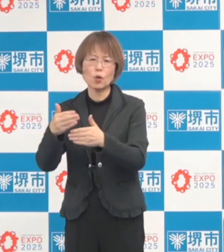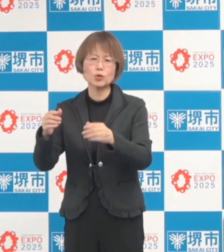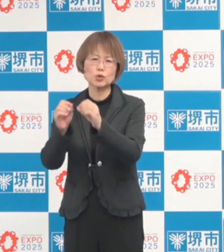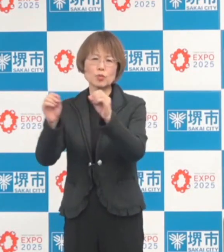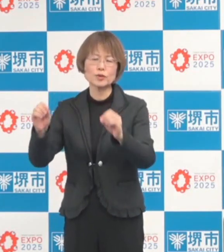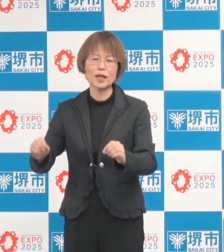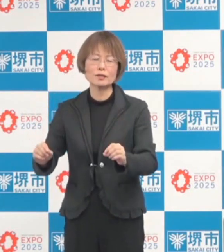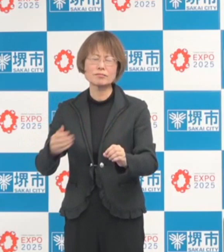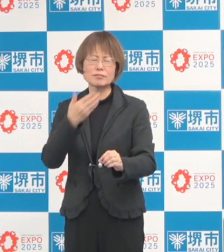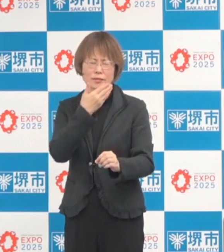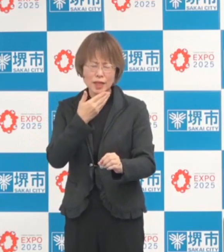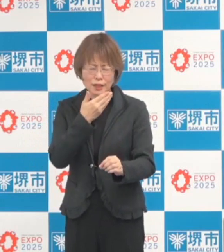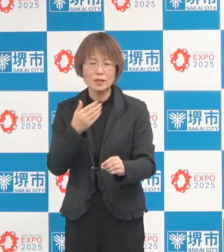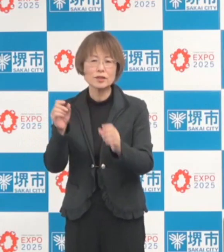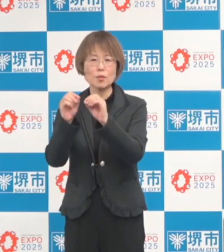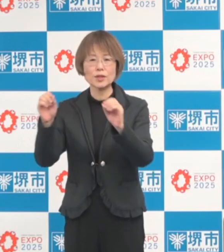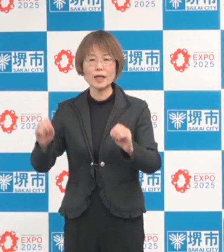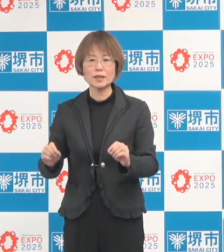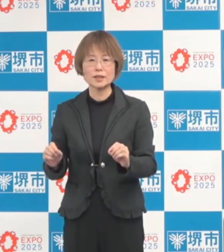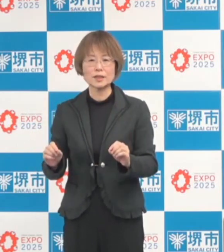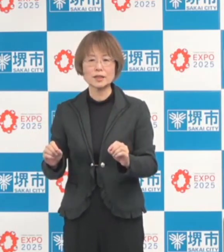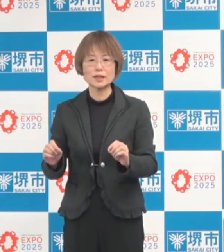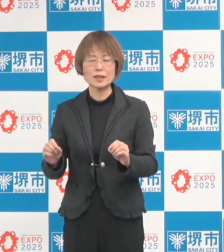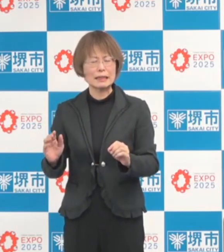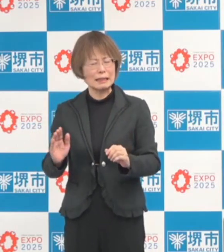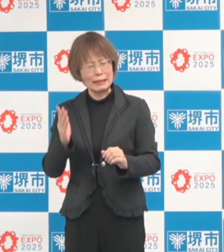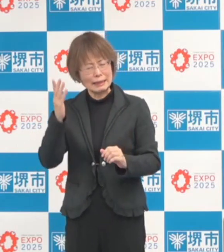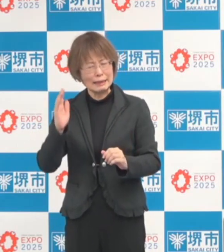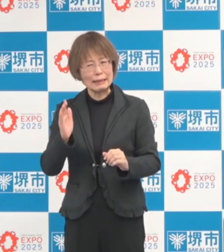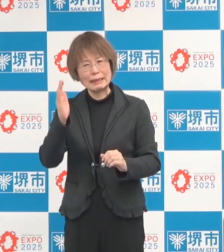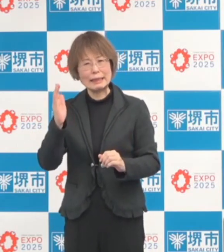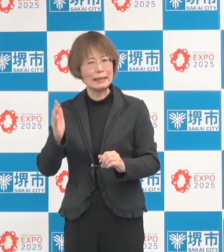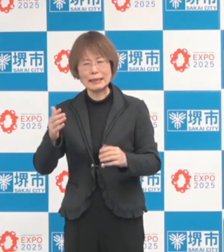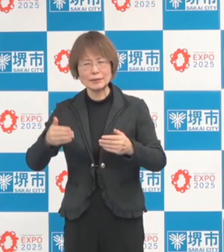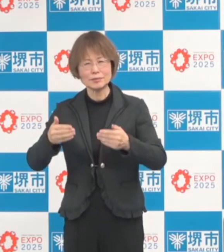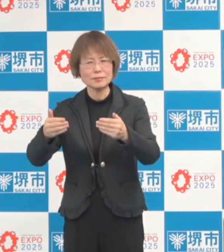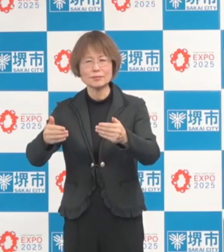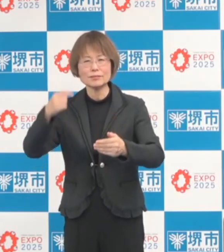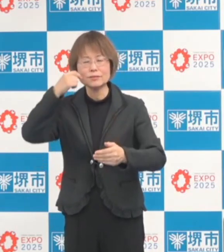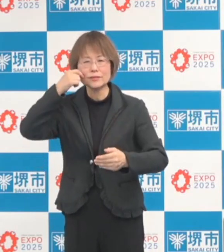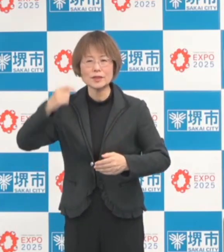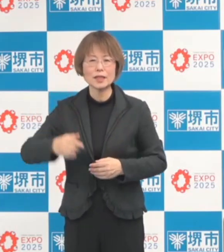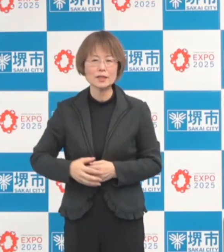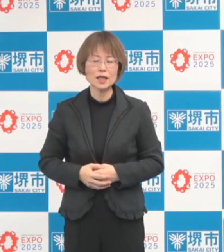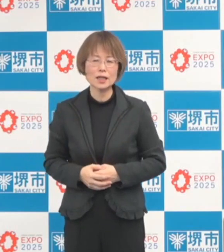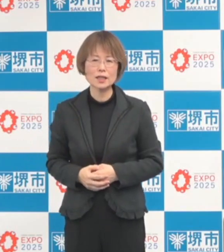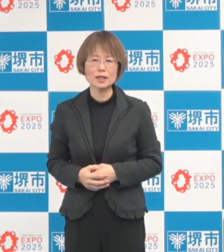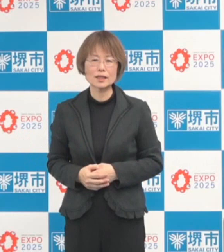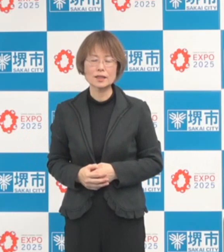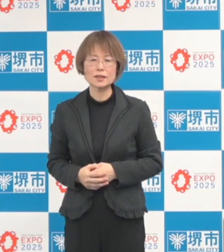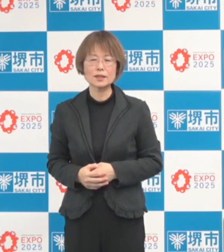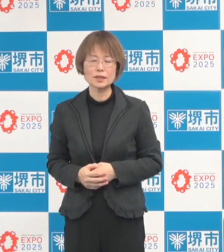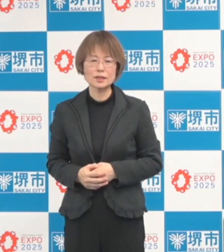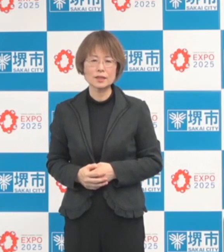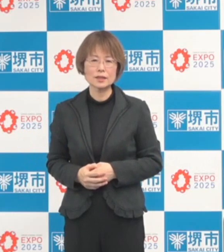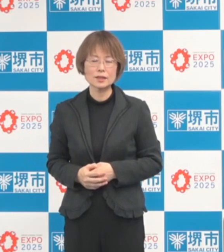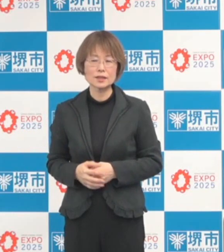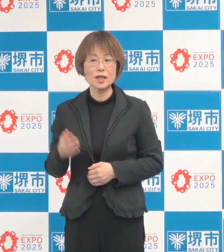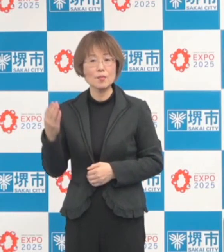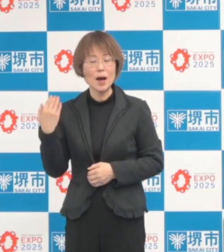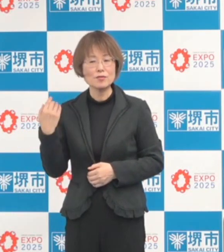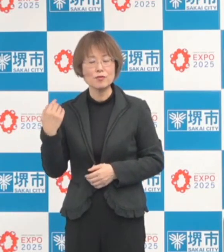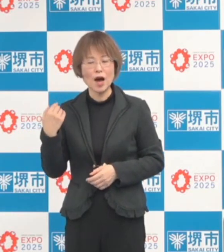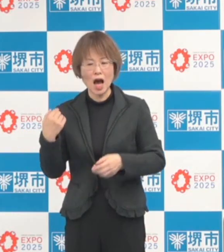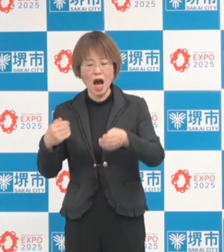な課題でして、なかなか前進をしてこなかったということがあります。以前はモノレ